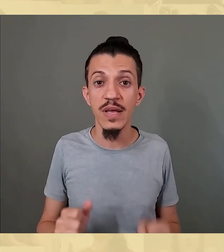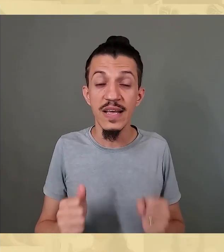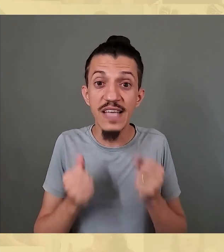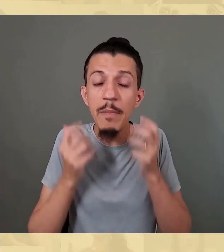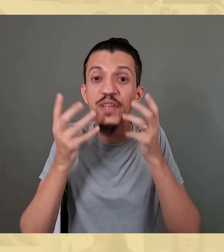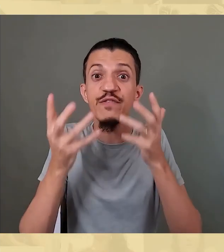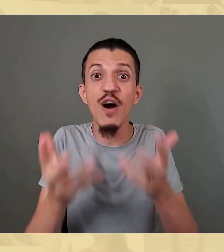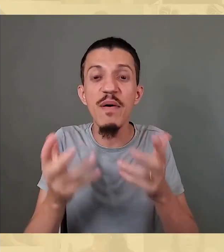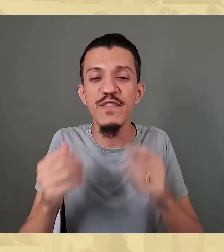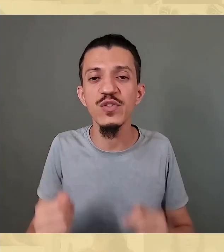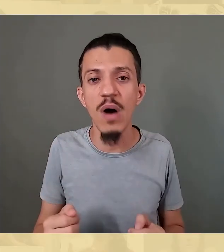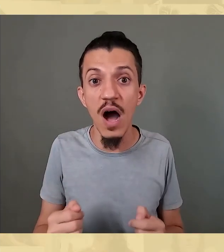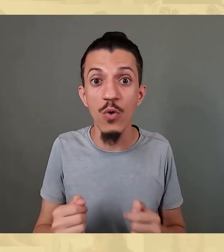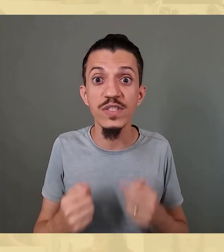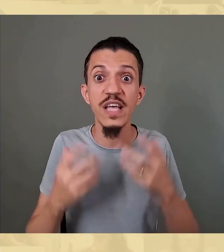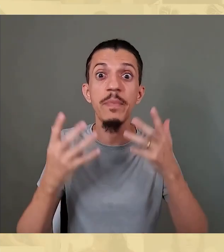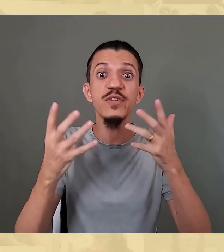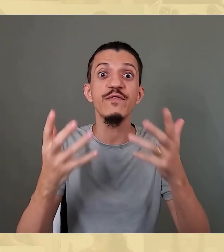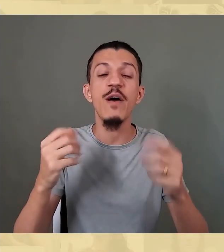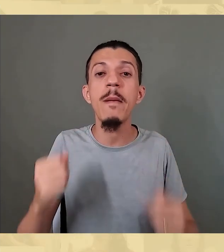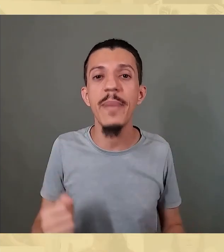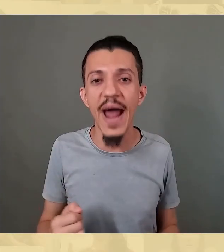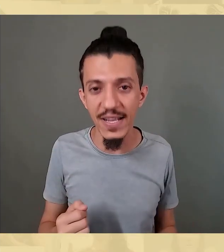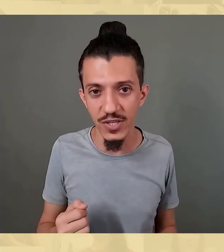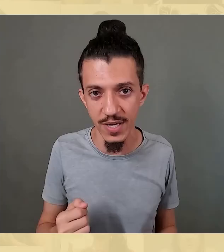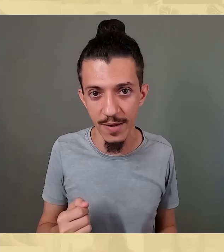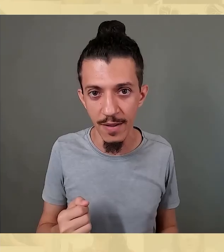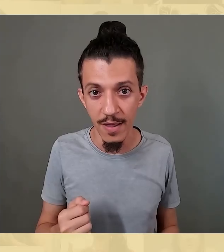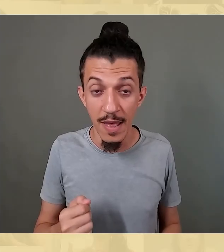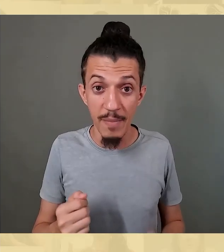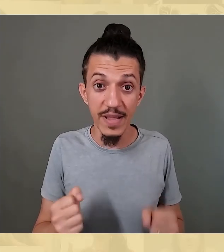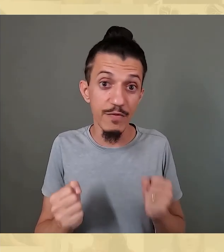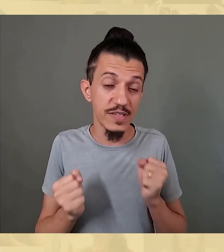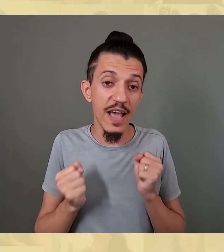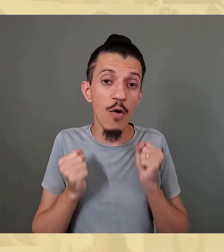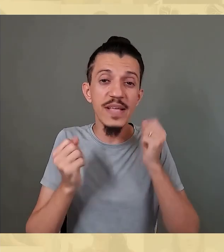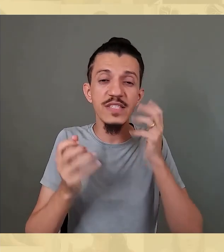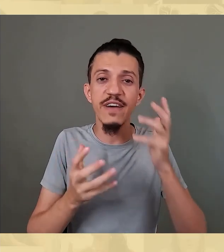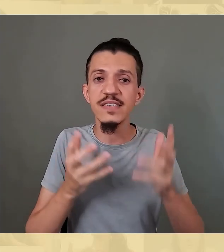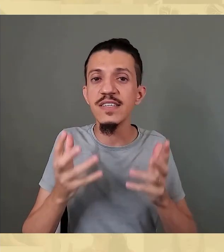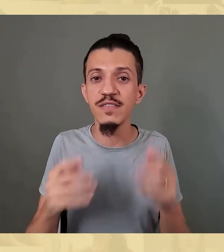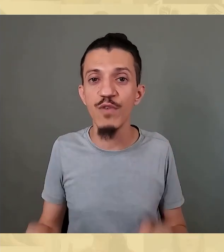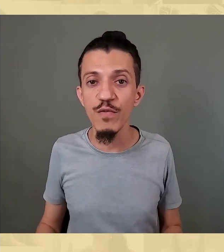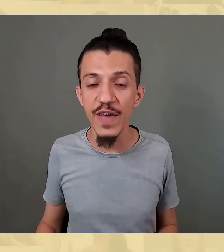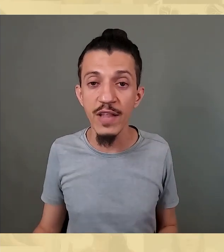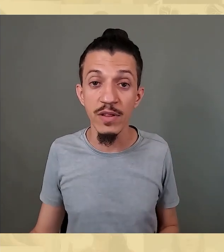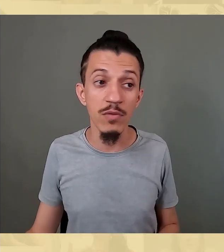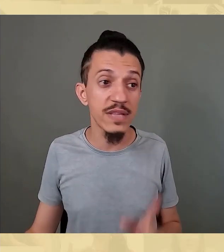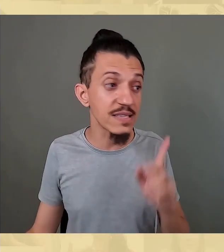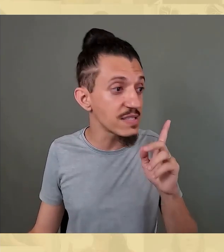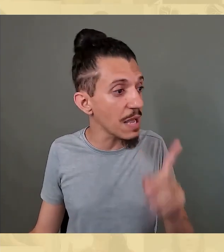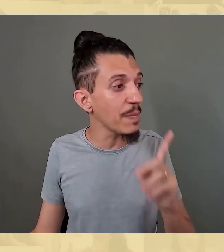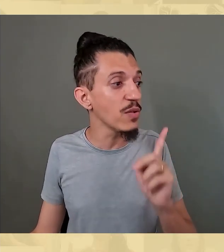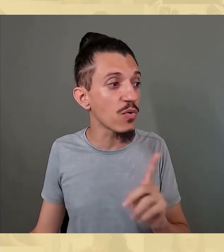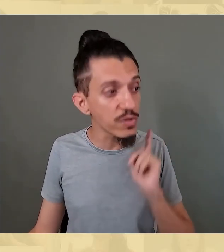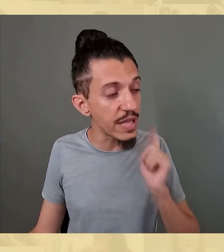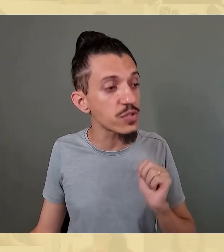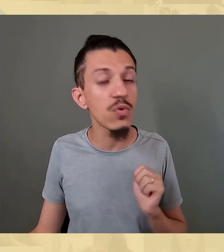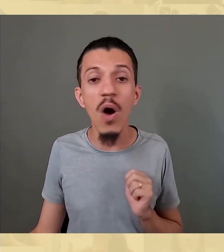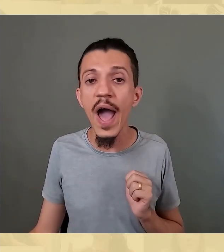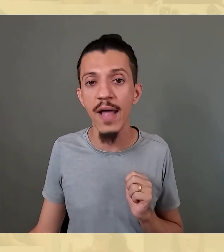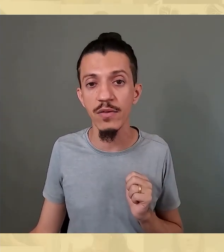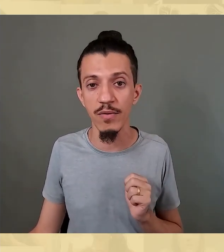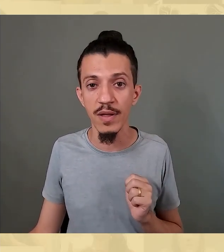disso, sempre de forma visual, sempre de forma prática, para que você realmente vá se desenvolvendo. Então está sempre no